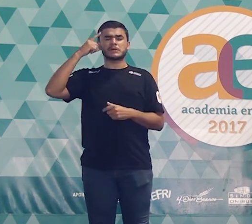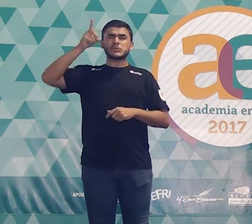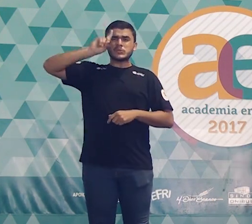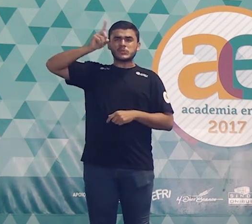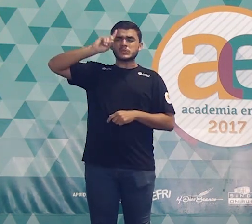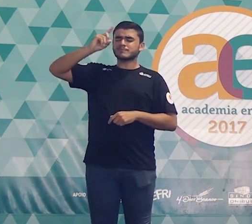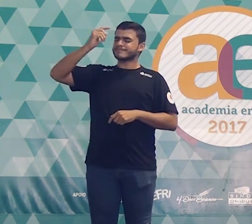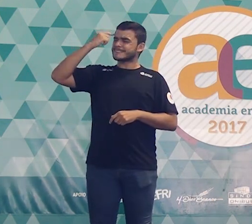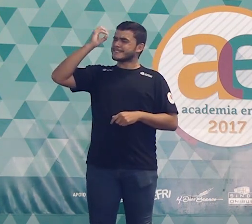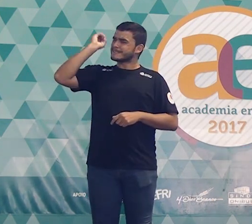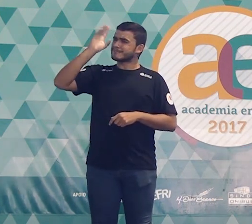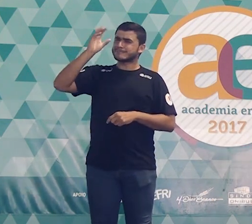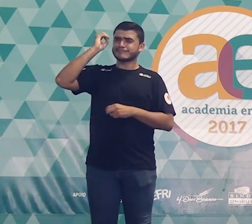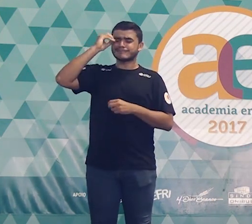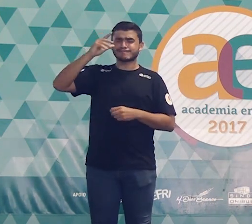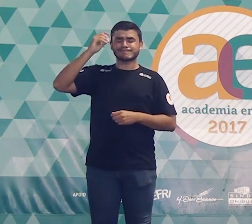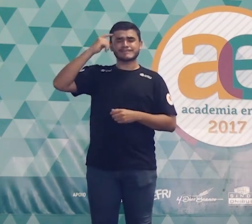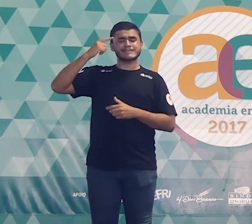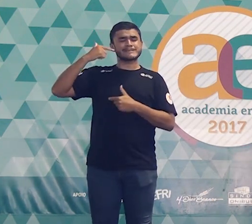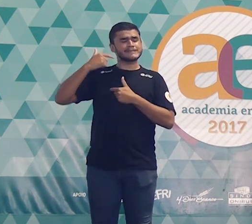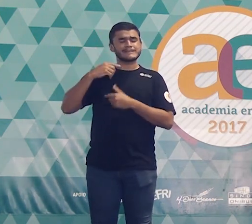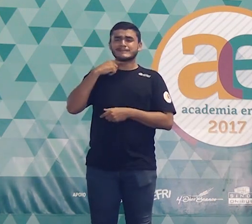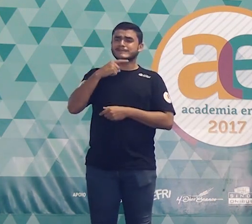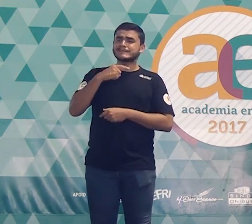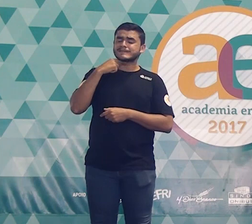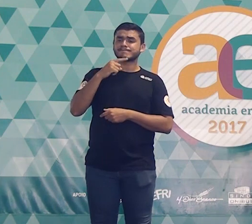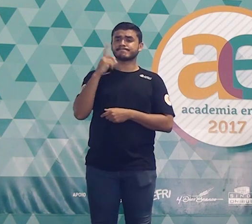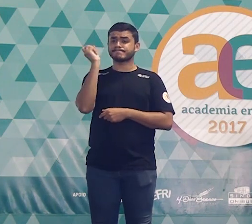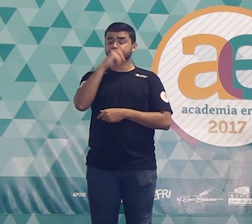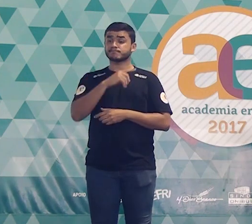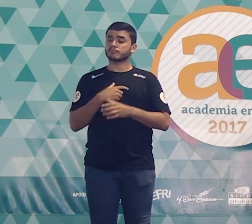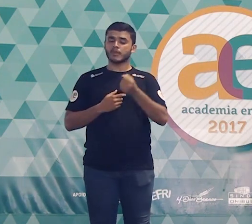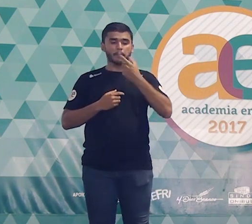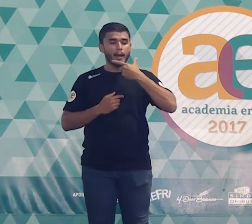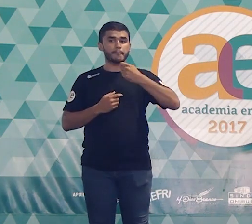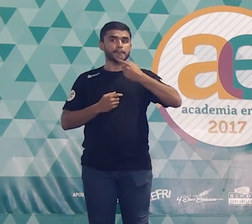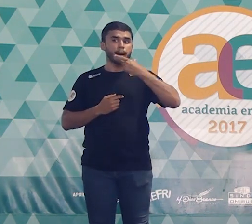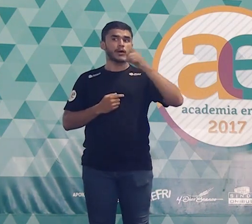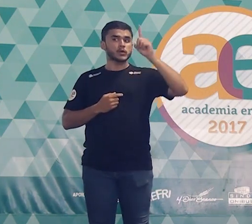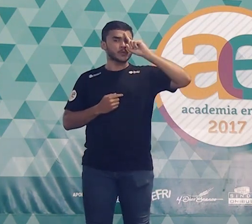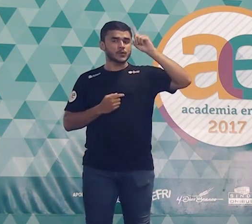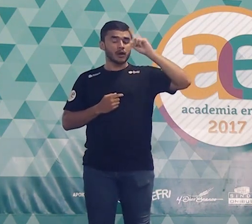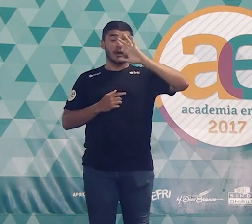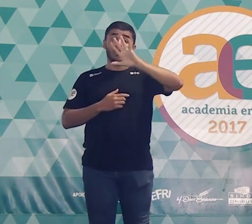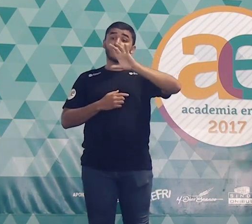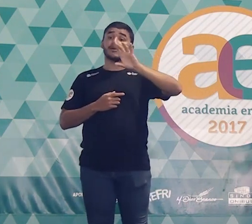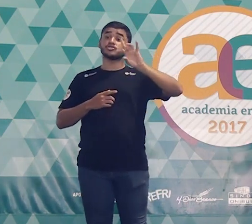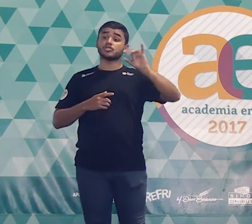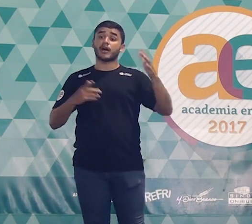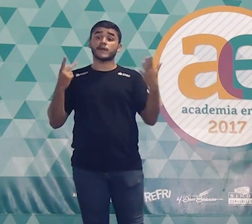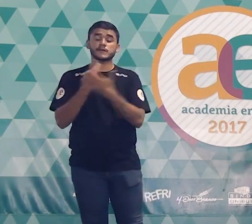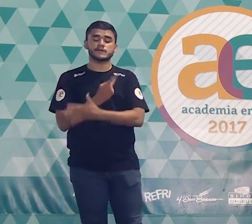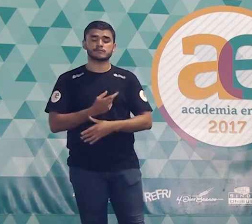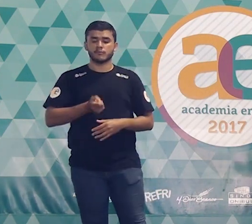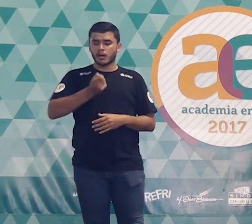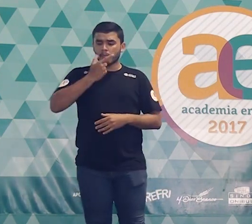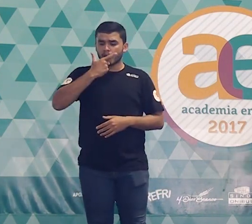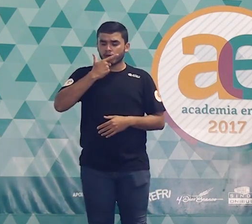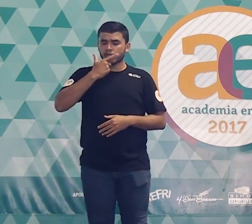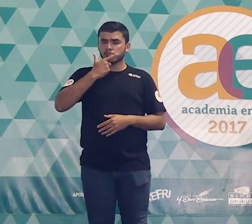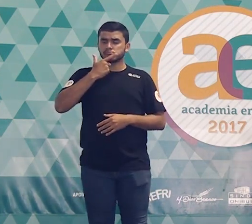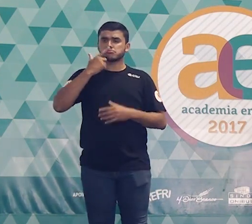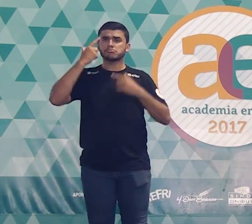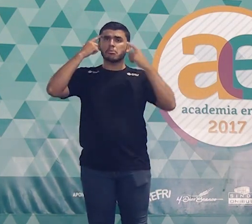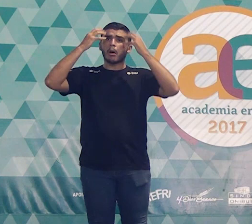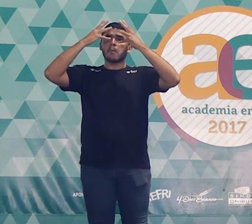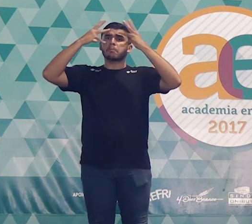todo dia. Todo dia eu tenho dor de cabeça. Aí o que é que vai acontecer? Eu estou tomando todo dia um remédio. Vai ter um dia que eu vou tomar um remédio e não vai o quê? Funcionar, eu vou